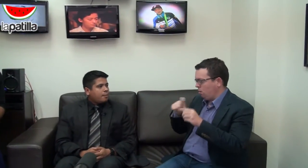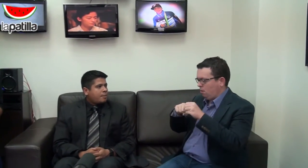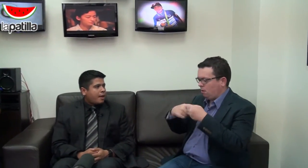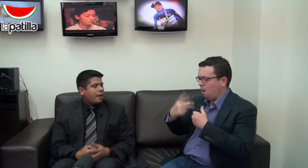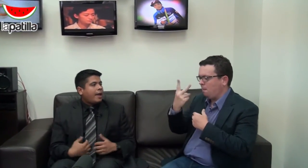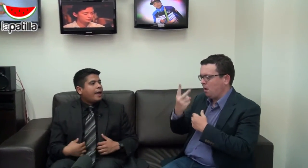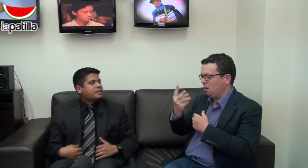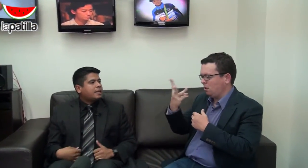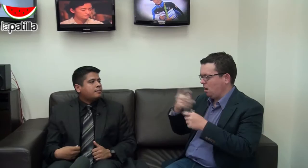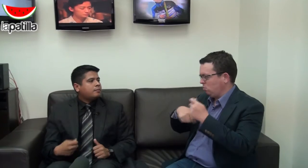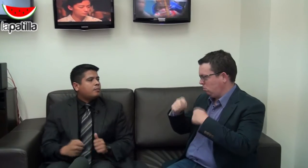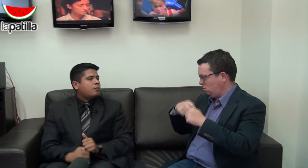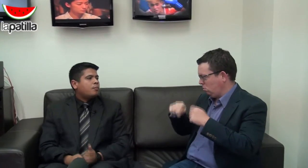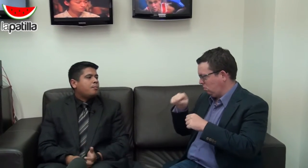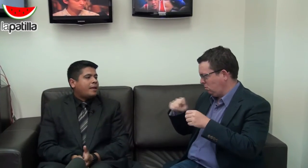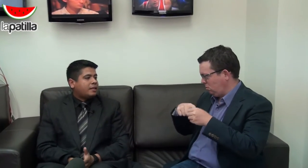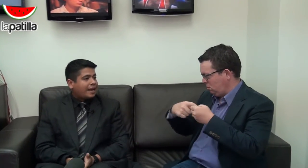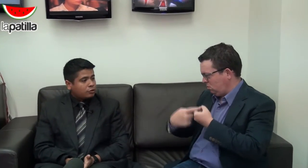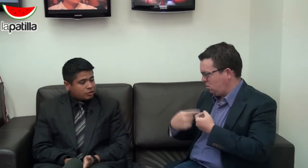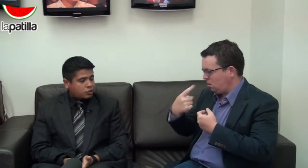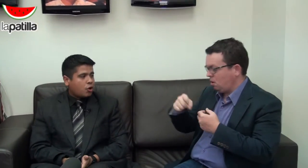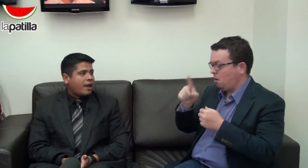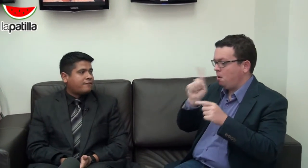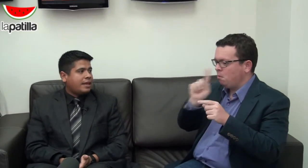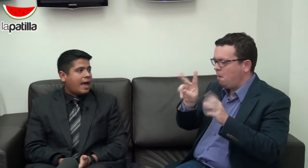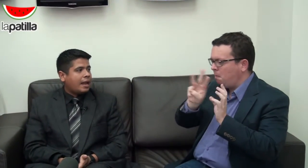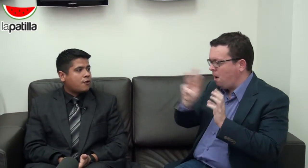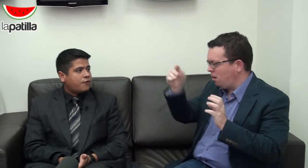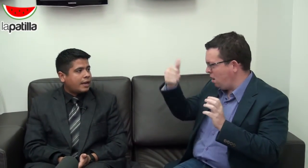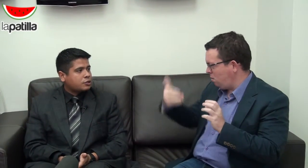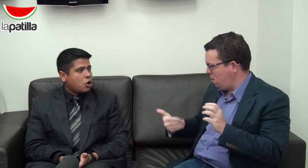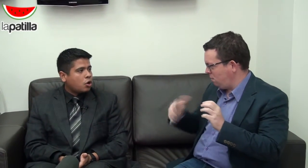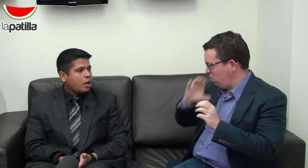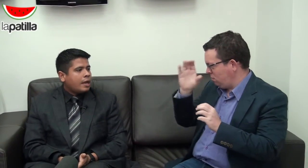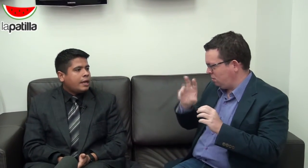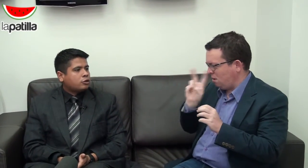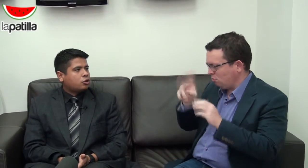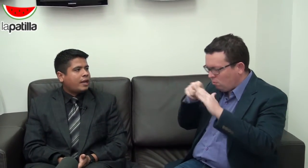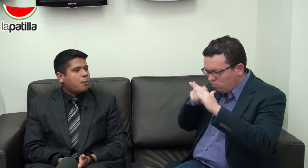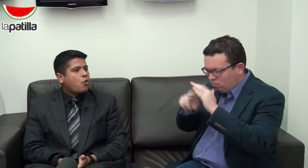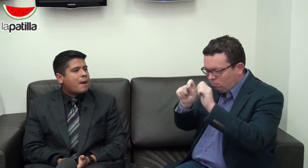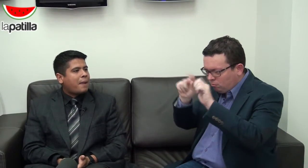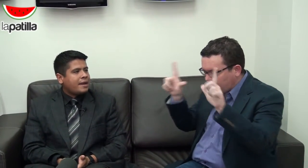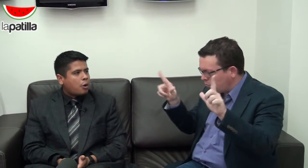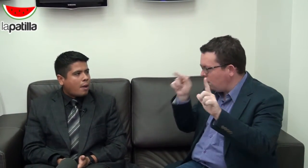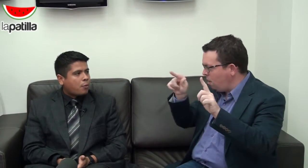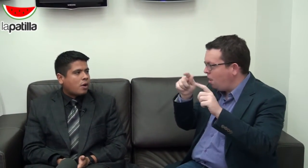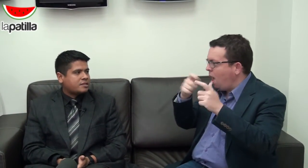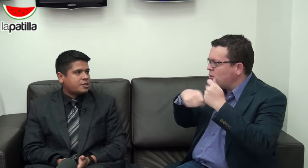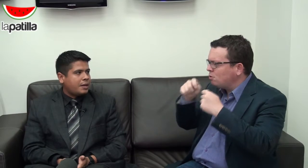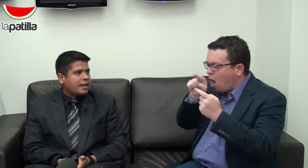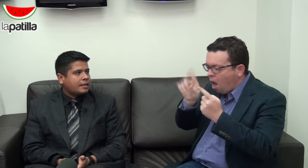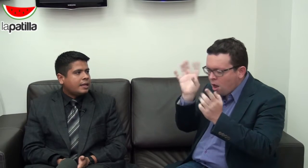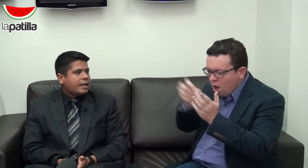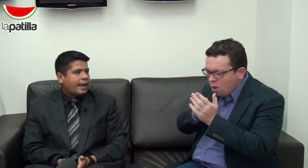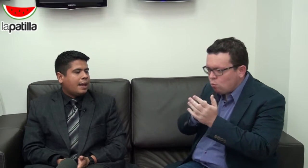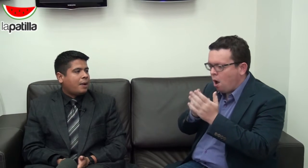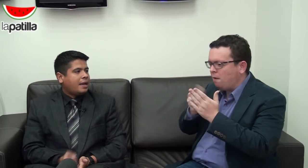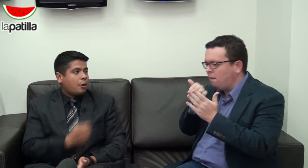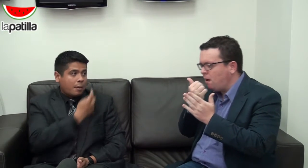Bien, existen 23 asociaciones afiliadas a la confederación y nosotros tenemos una página web con accesibilidad, que es la página web